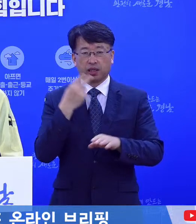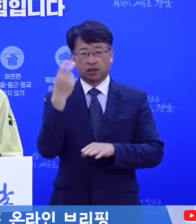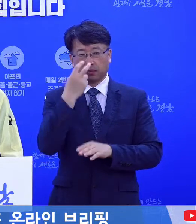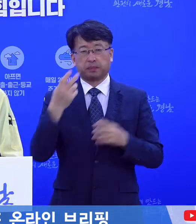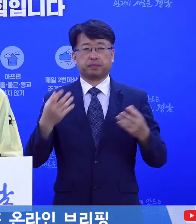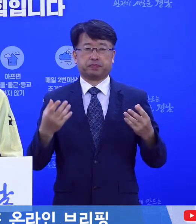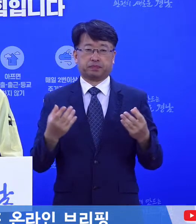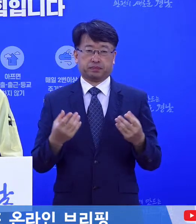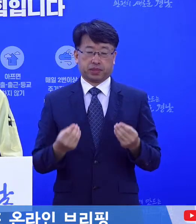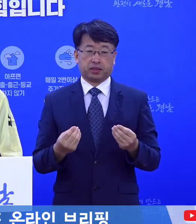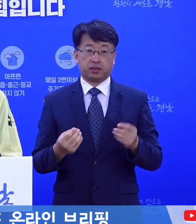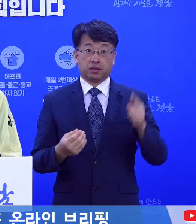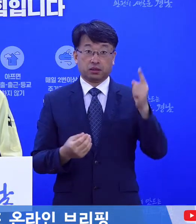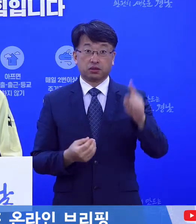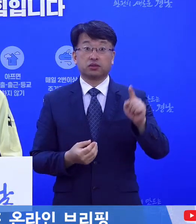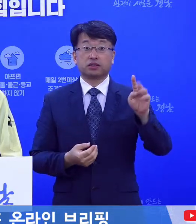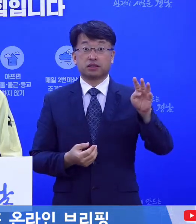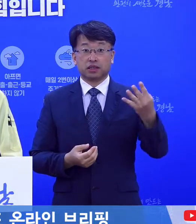점검했습니다.